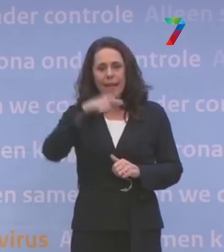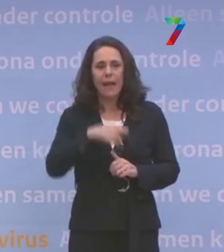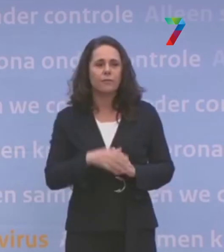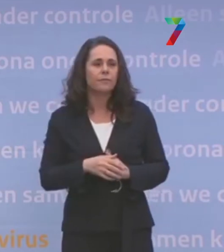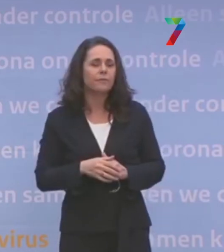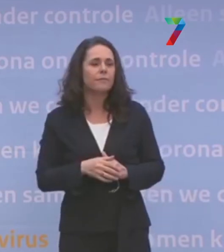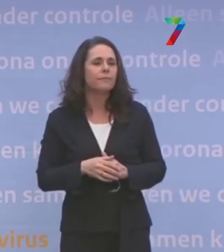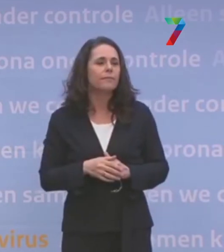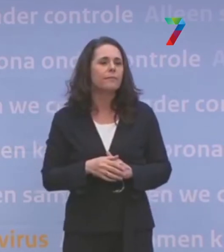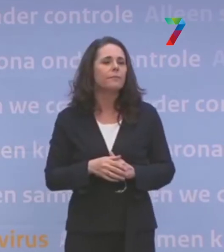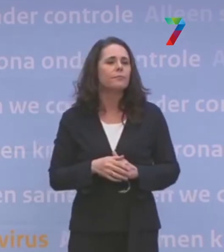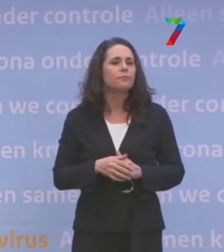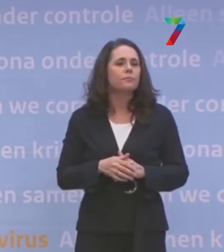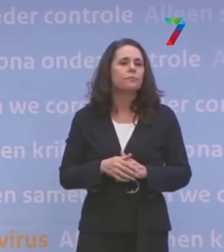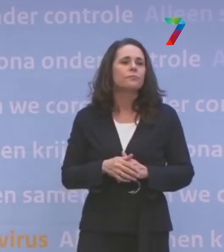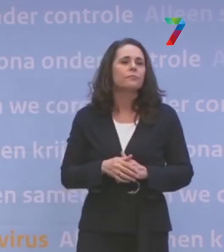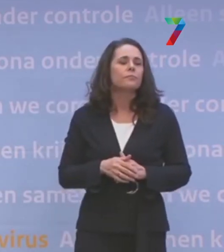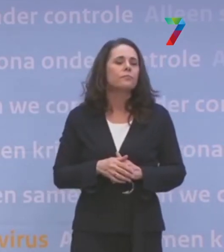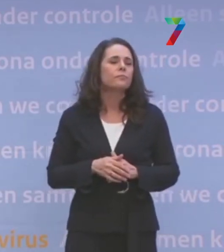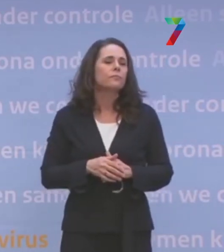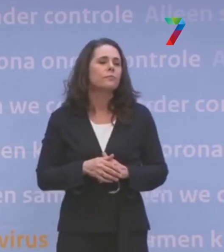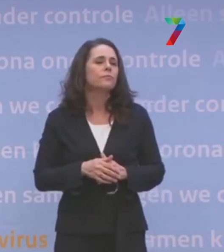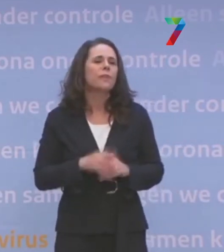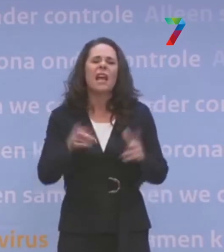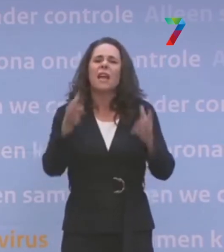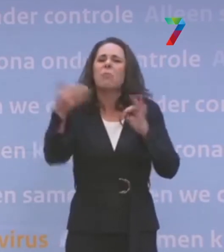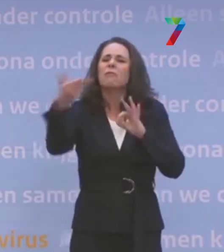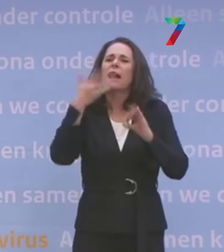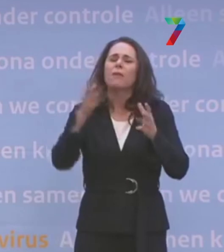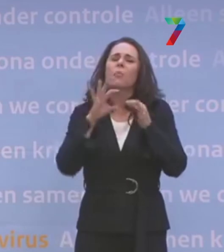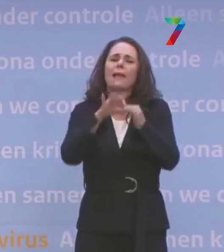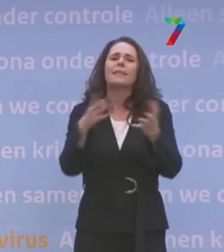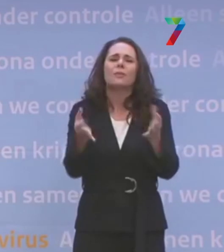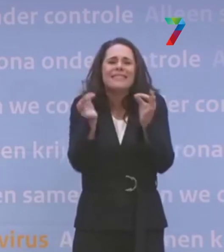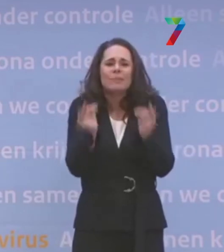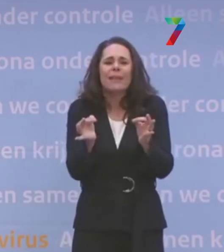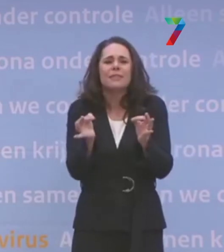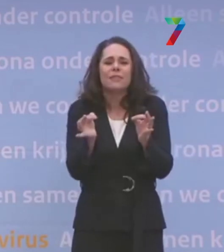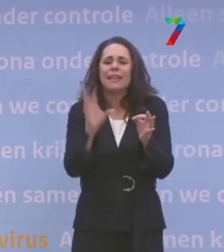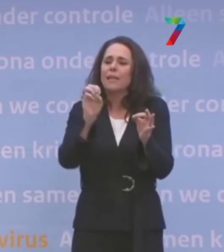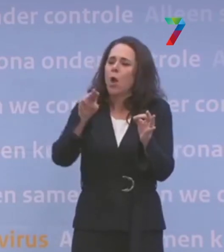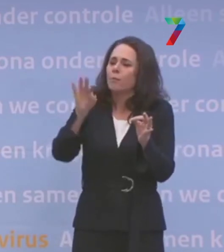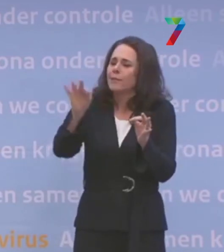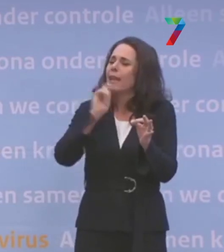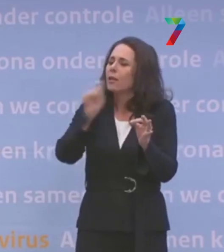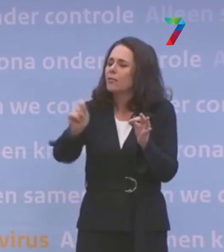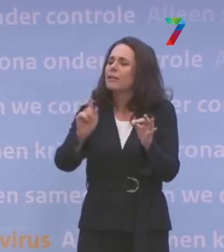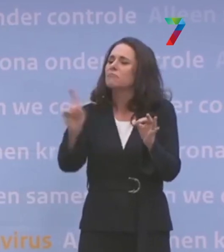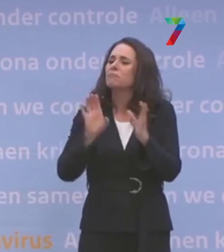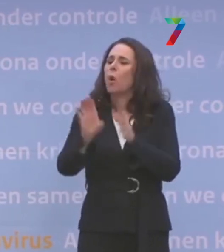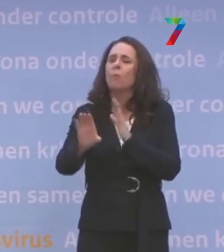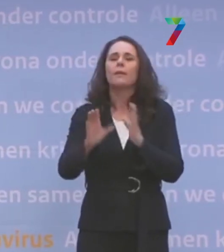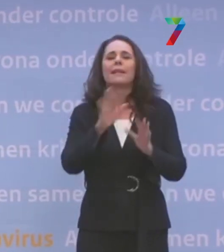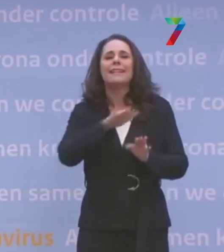Ik heb een vraag die daar wel op aansluit, want er staat specifiek iets in het OMT-advies over kinderen met diabetes